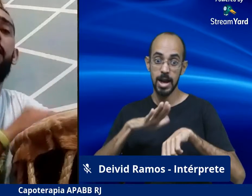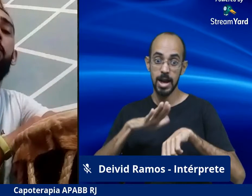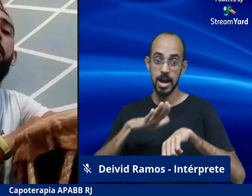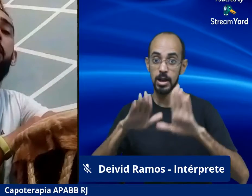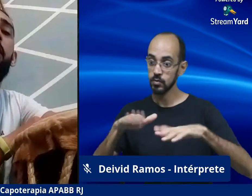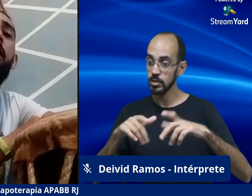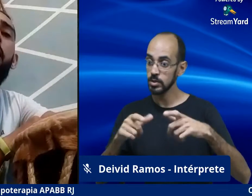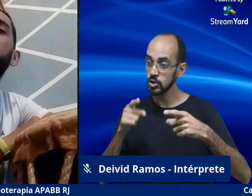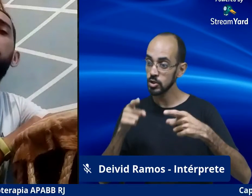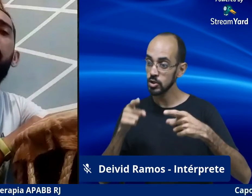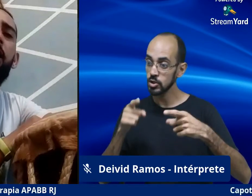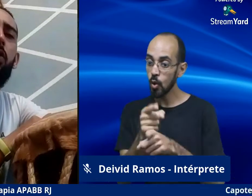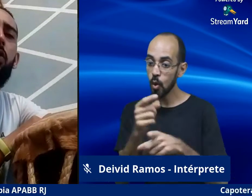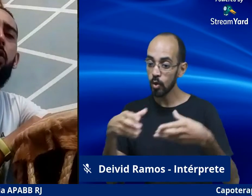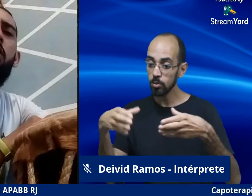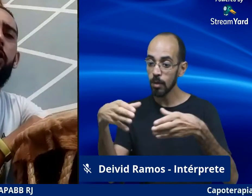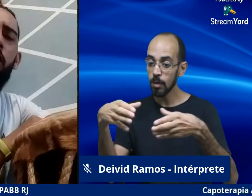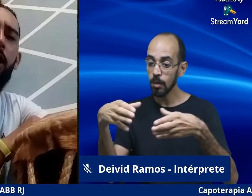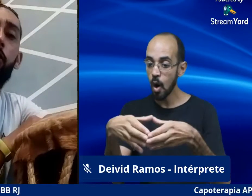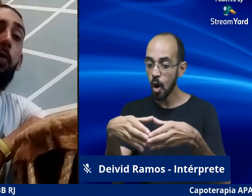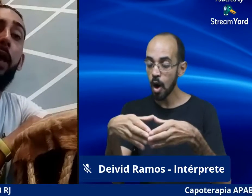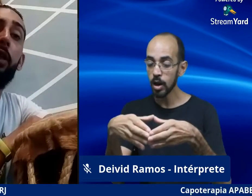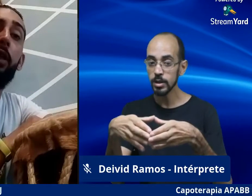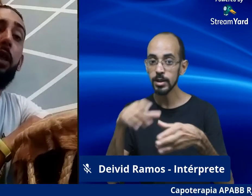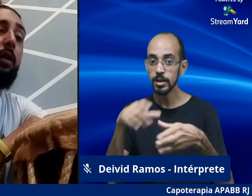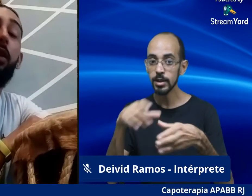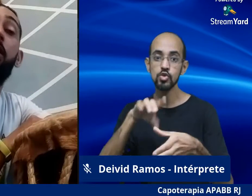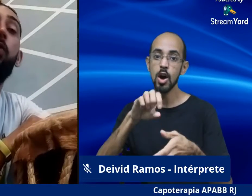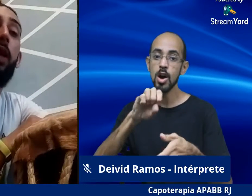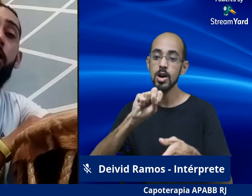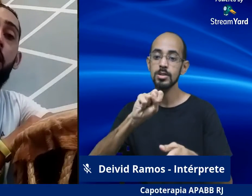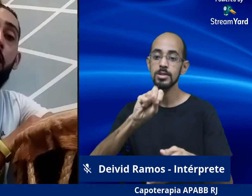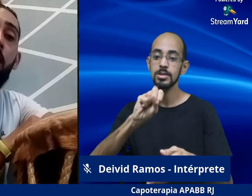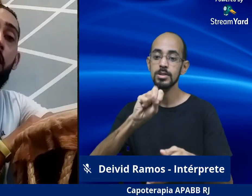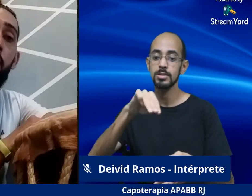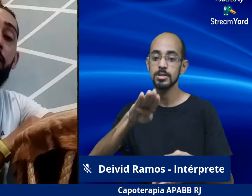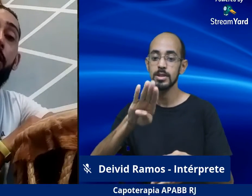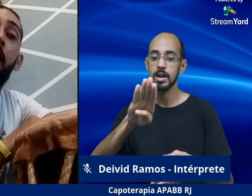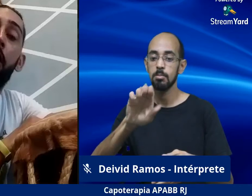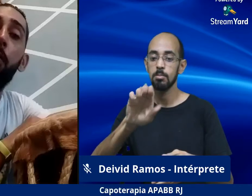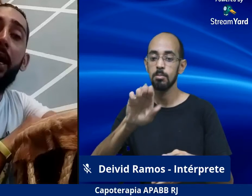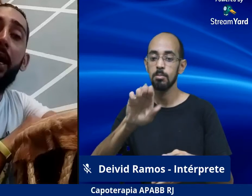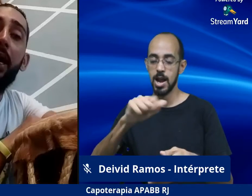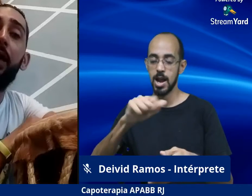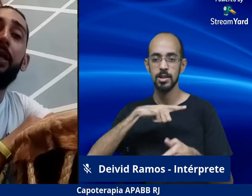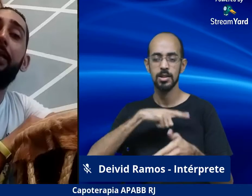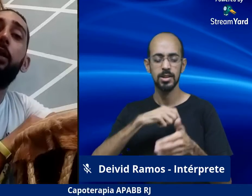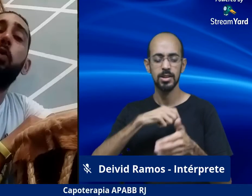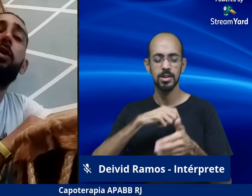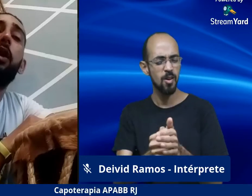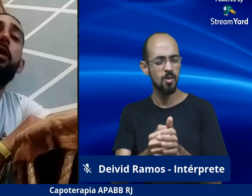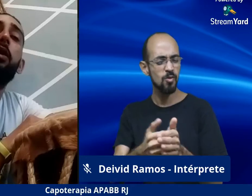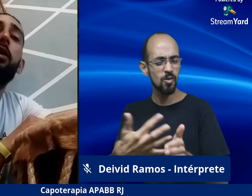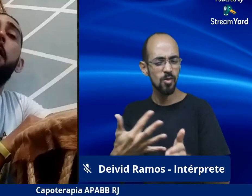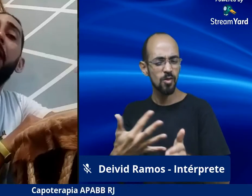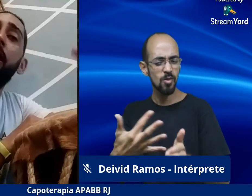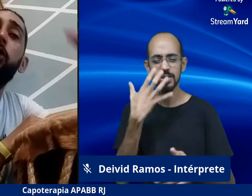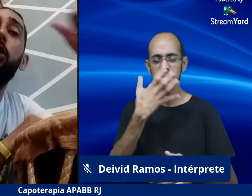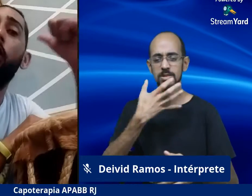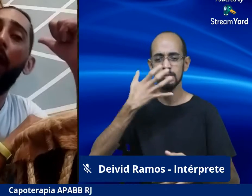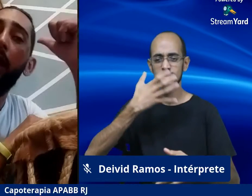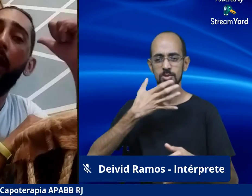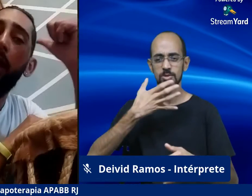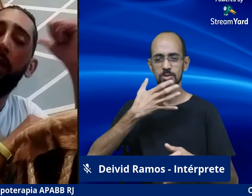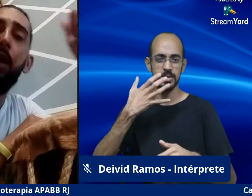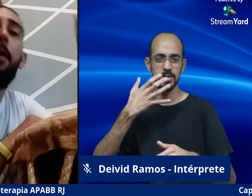de samba e fica ali 2 horas ou mais cantando inúmeras músicas. E o bacana dessas músicas é isso